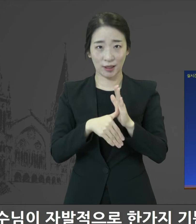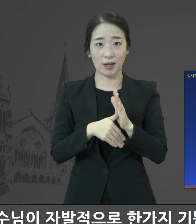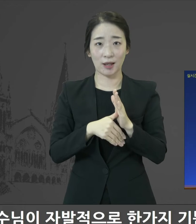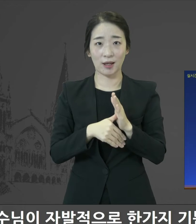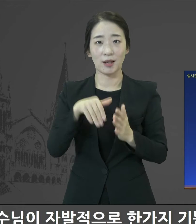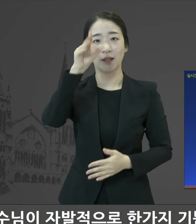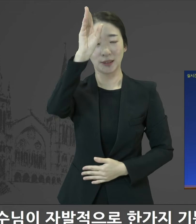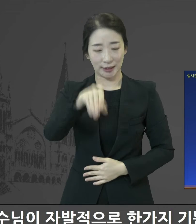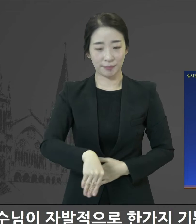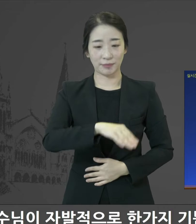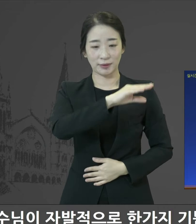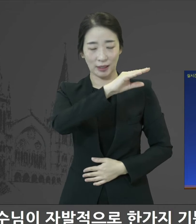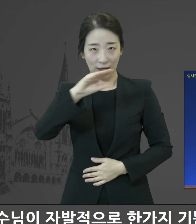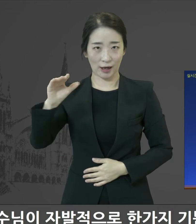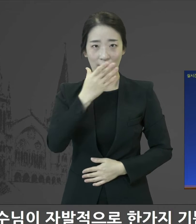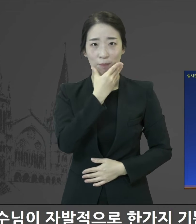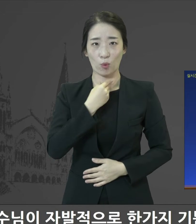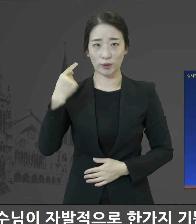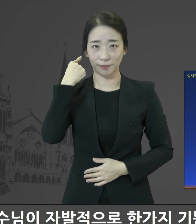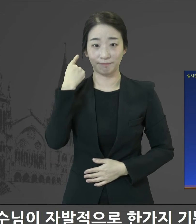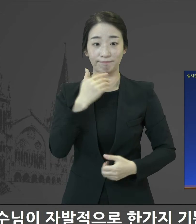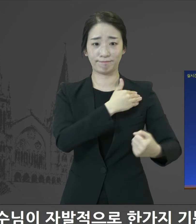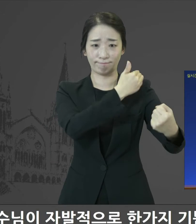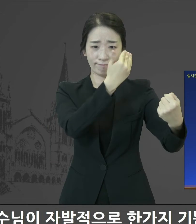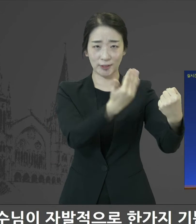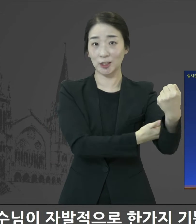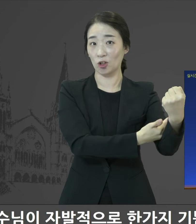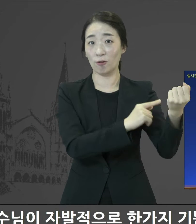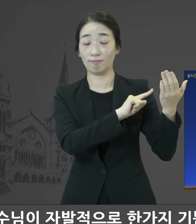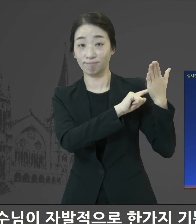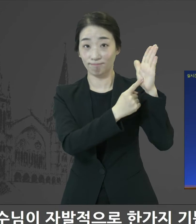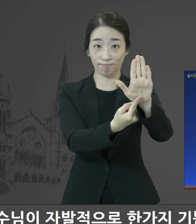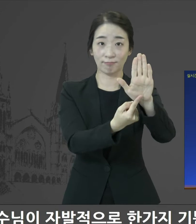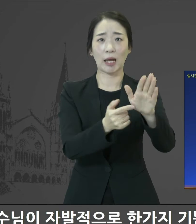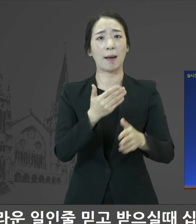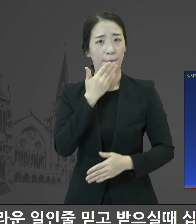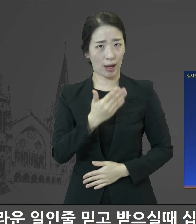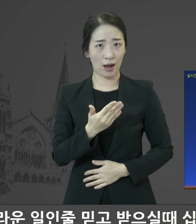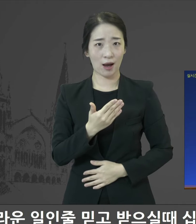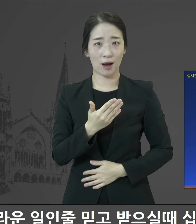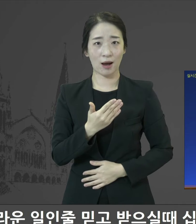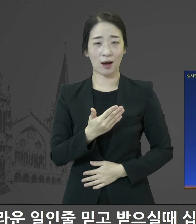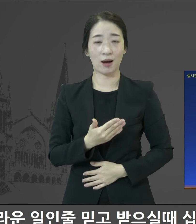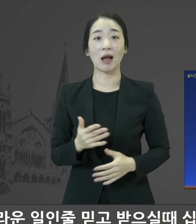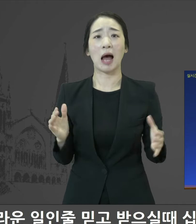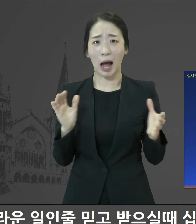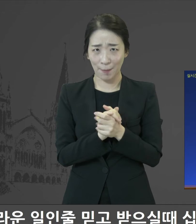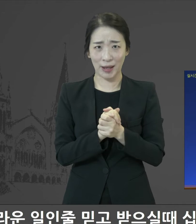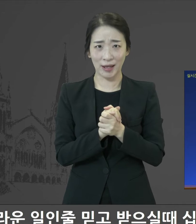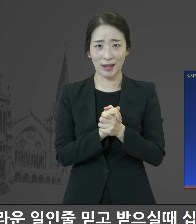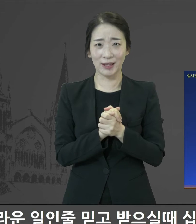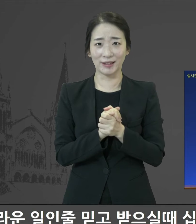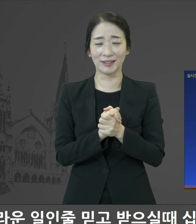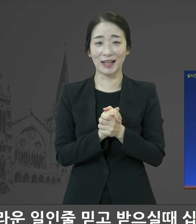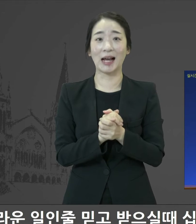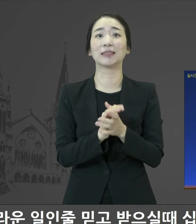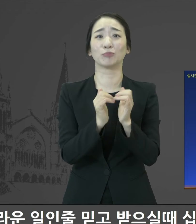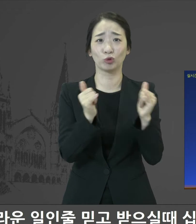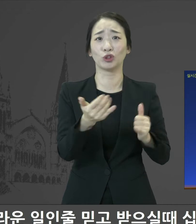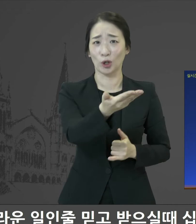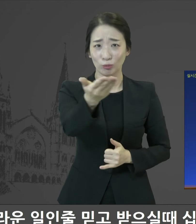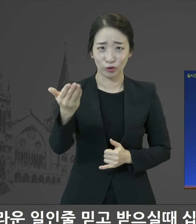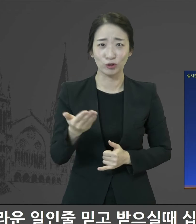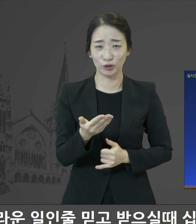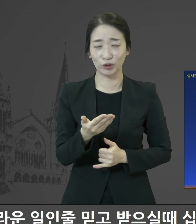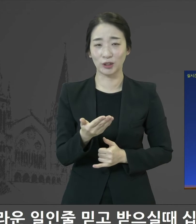십자가 복음의 능력이 나타난 줄로 믿습니다. 지금 아멘 하신 분보다 이전에 아멘 하신 분들에게 더 은혜가